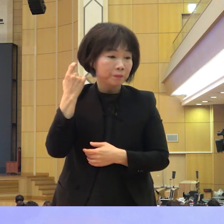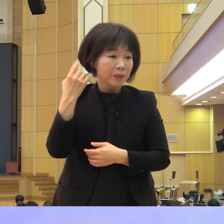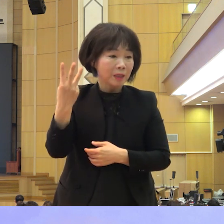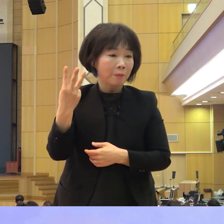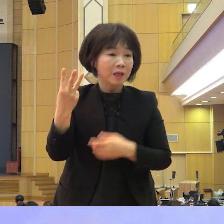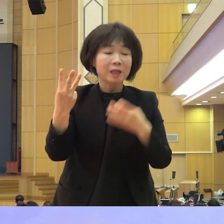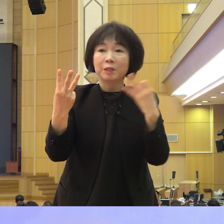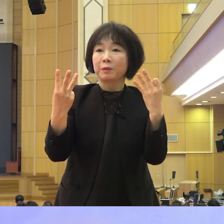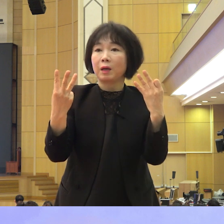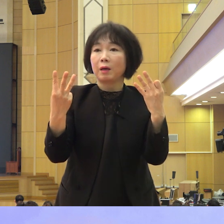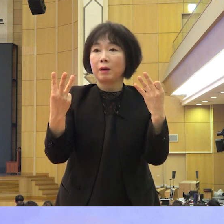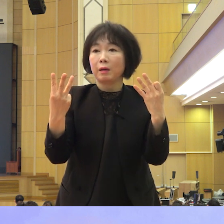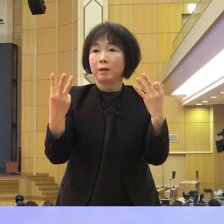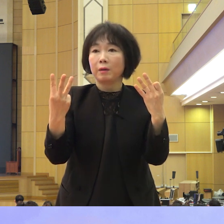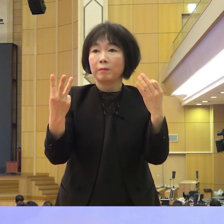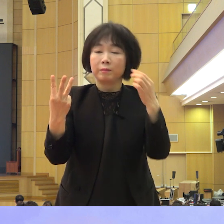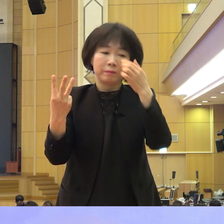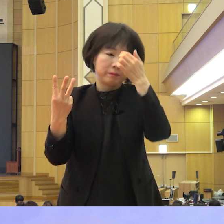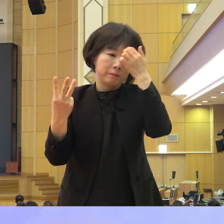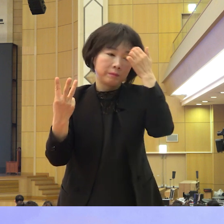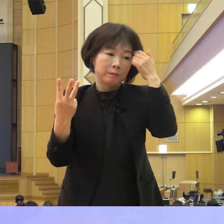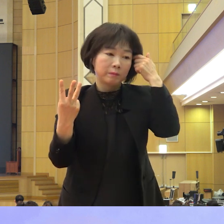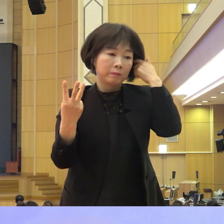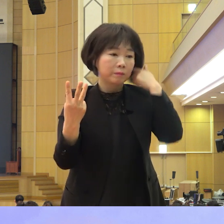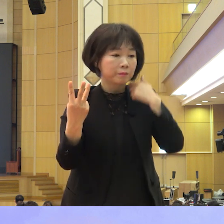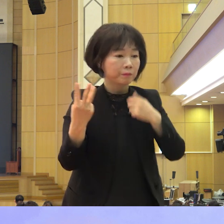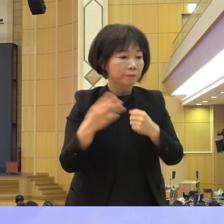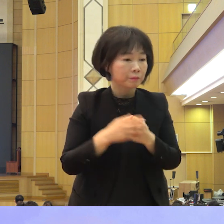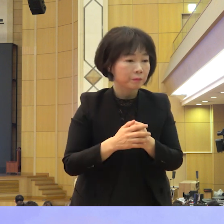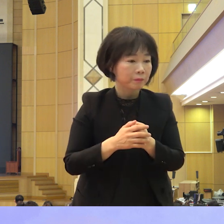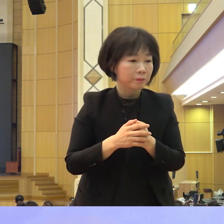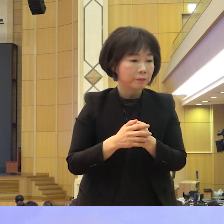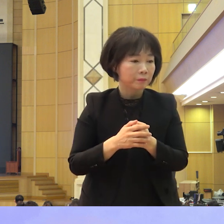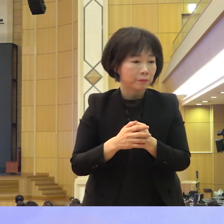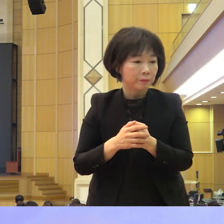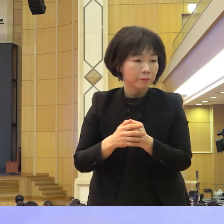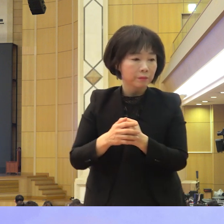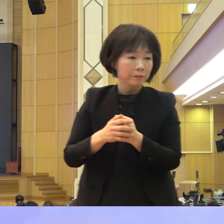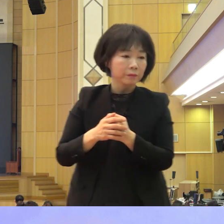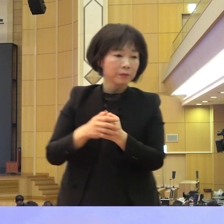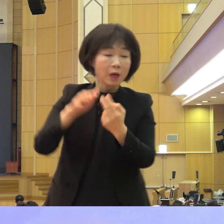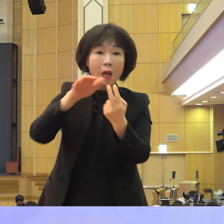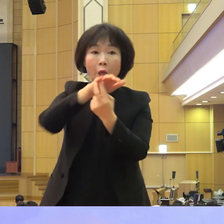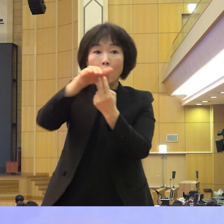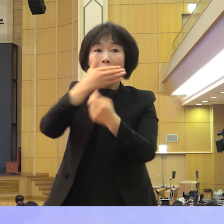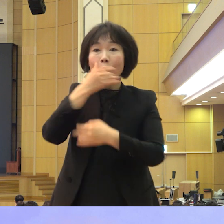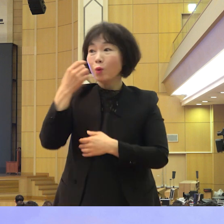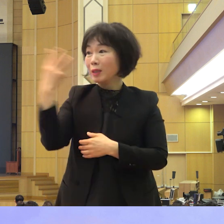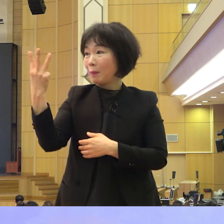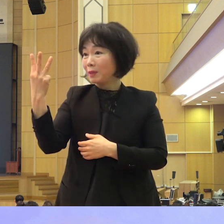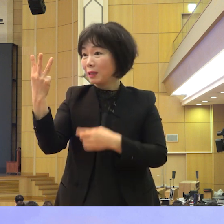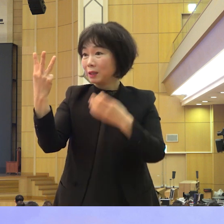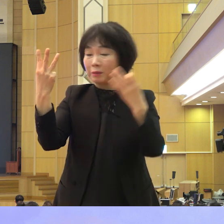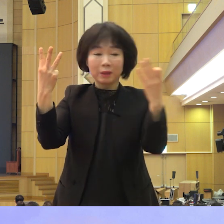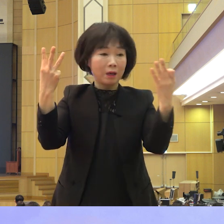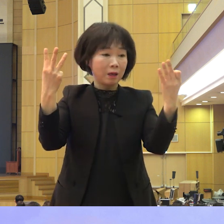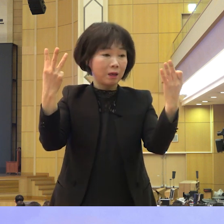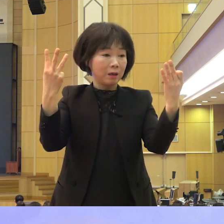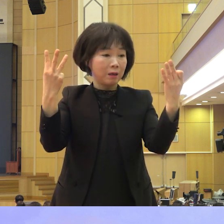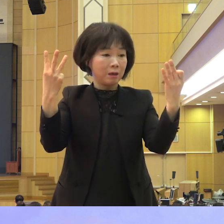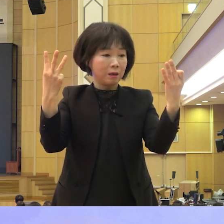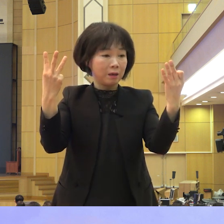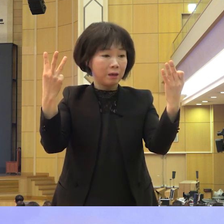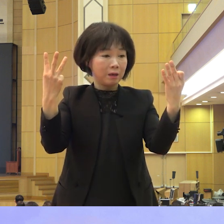그 핵심적인 내용의 말씀을 여러분에게 확인시켜 드리겠습니다. 요한복음 3장 14절